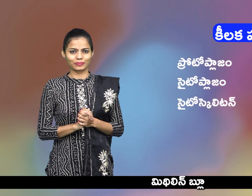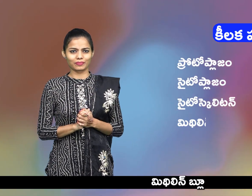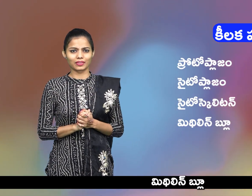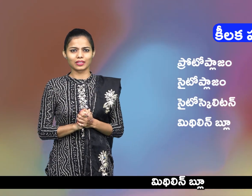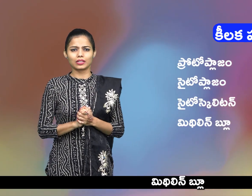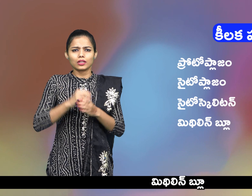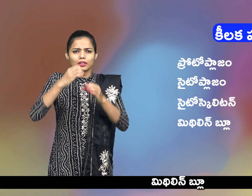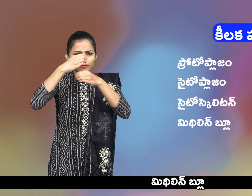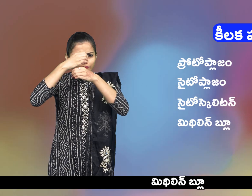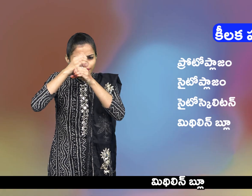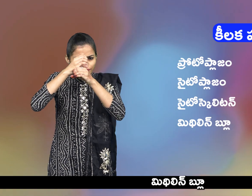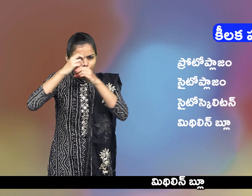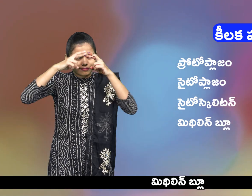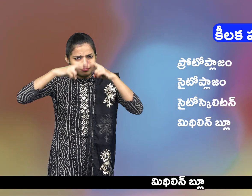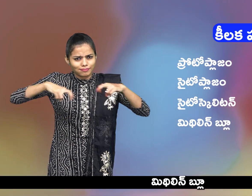మిథిలిన్ బ్లూ,